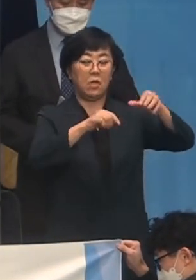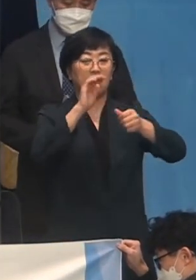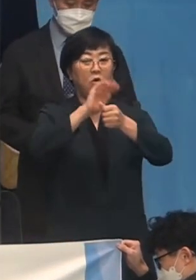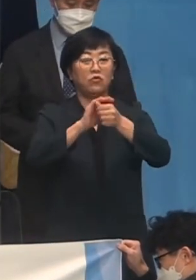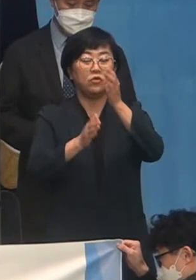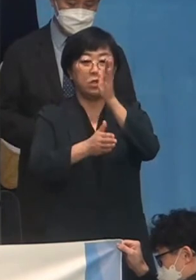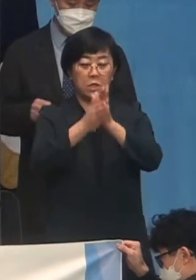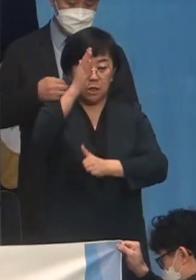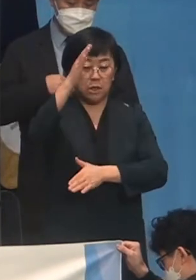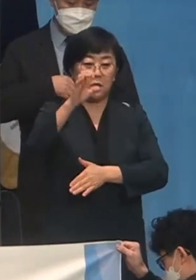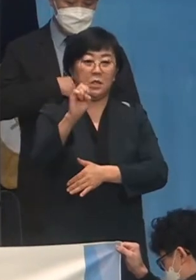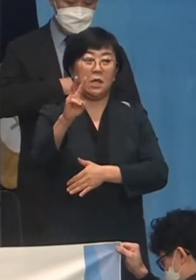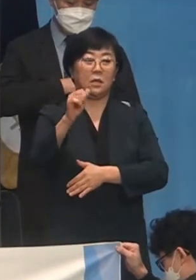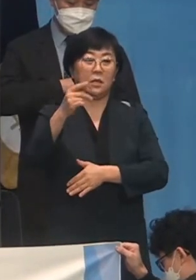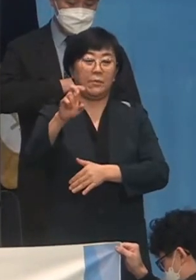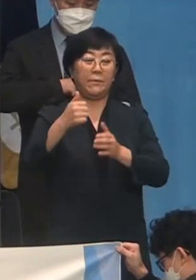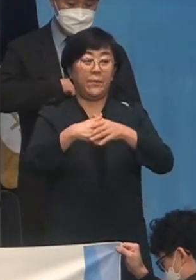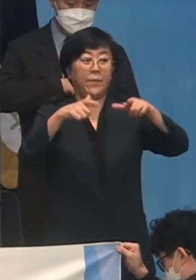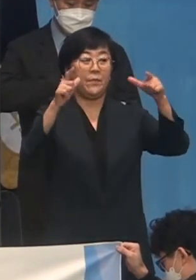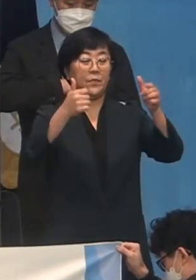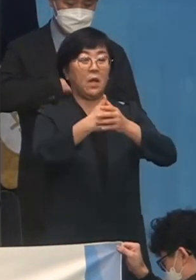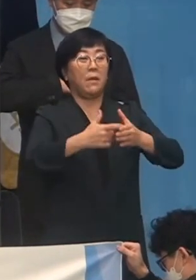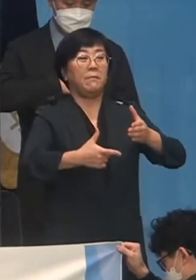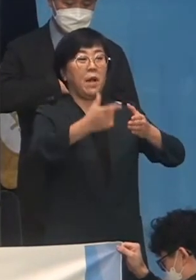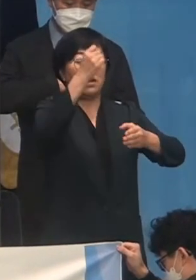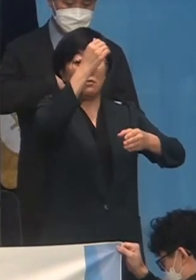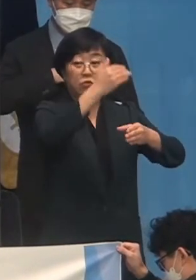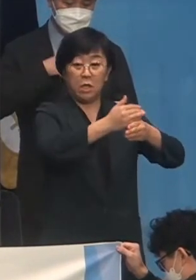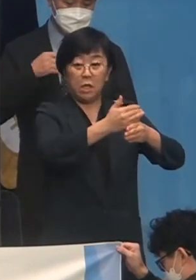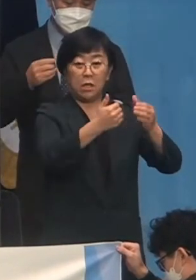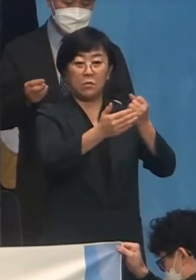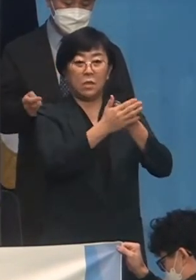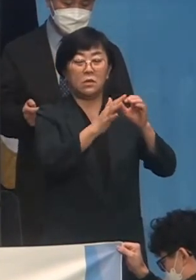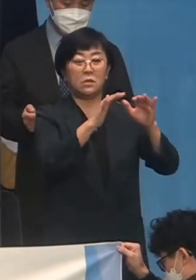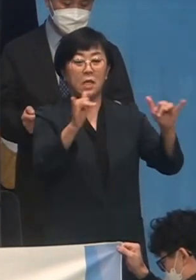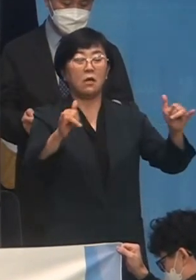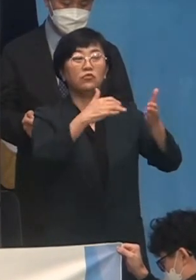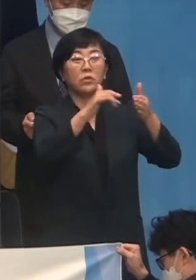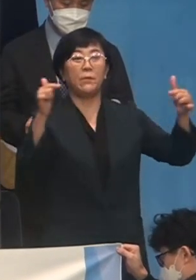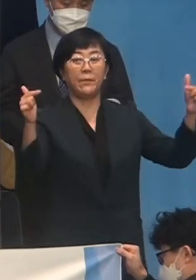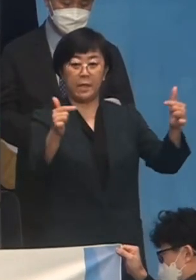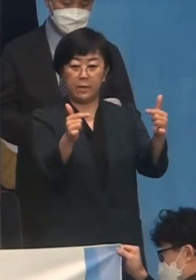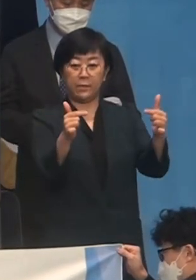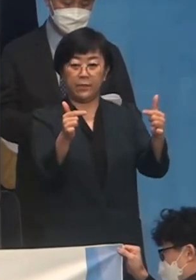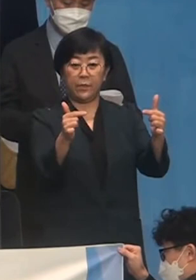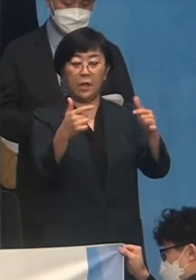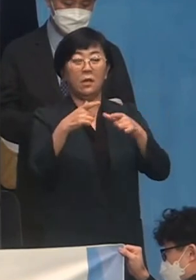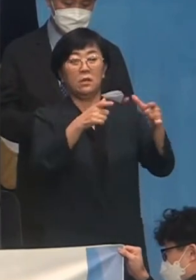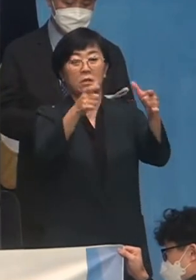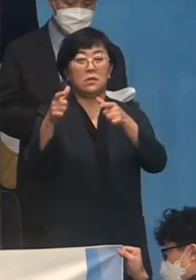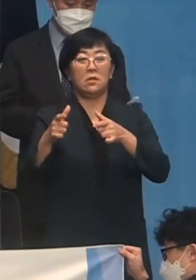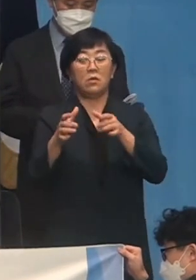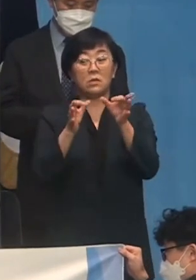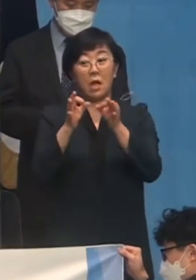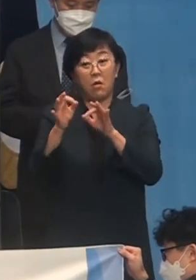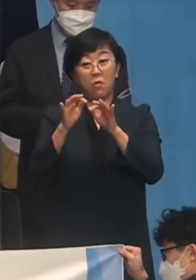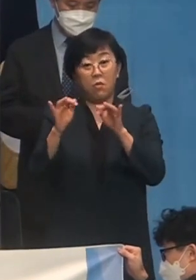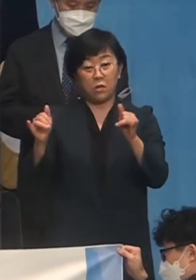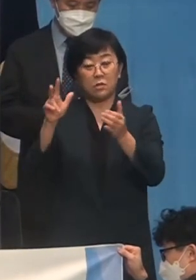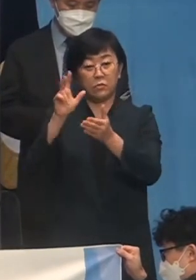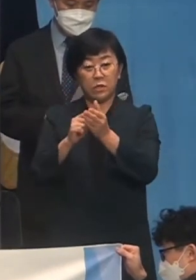경주시 양남면은 원전의 조기 폐쇄로 인한 인력 감축으로 지역 상권이 흔들리고